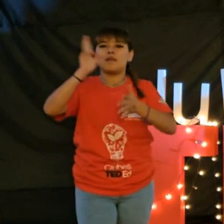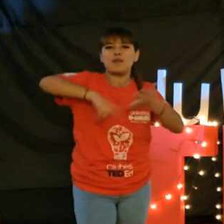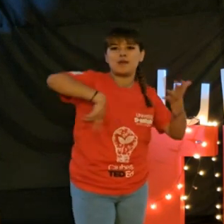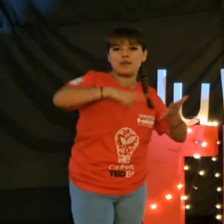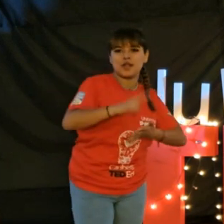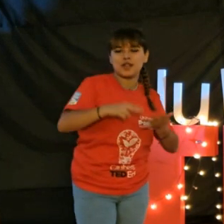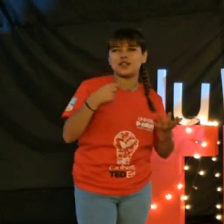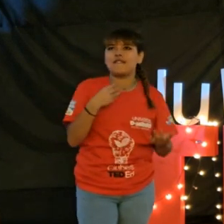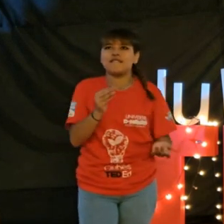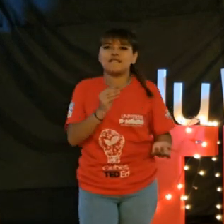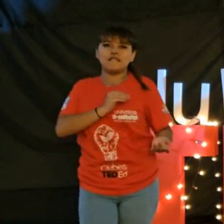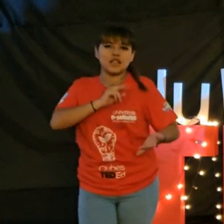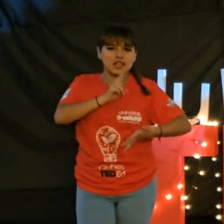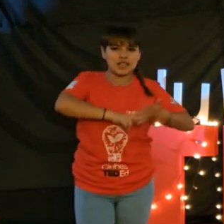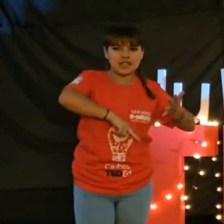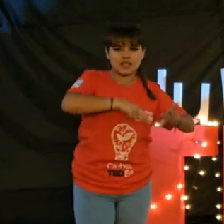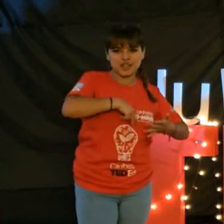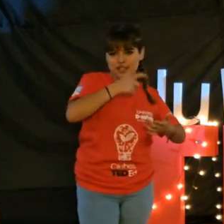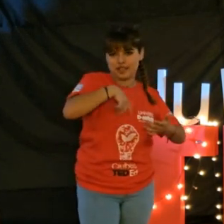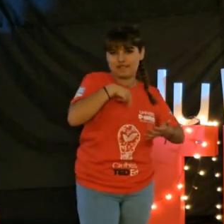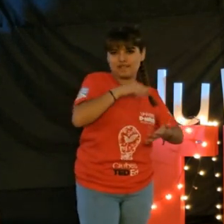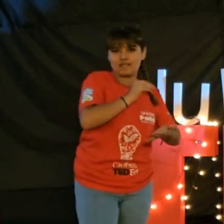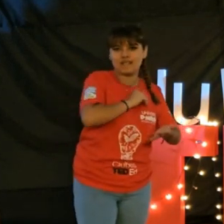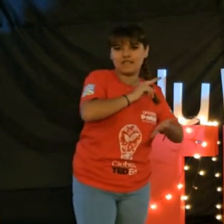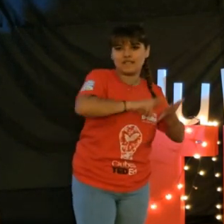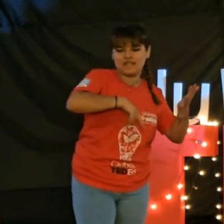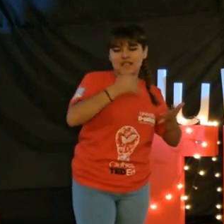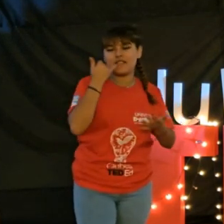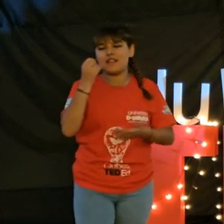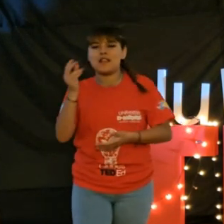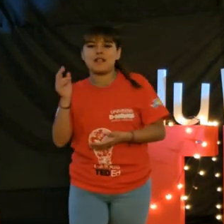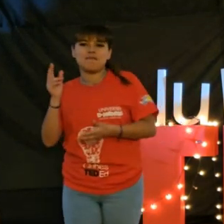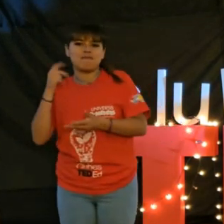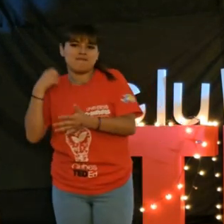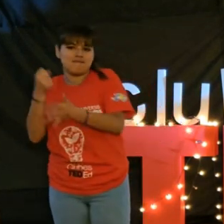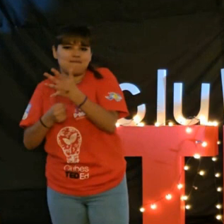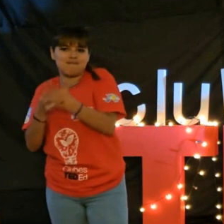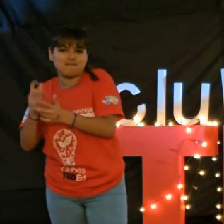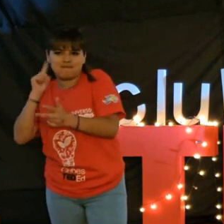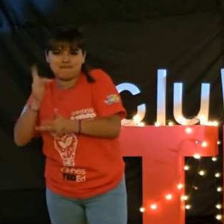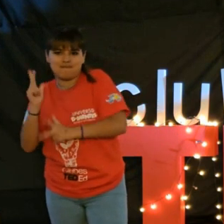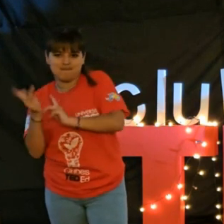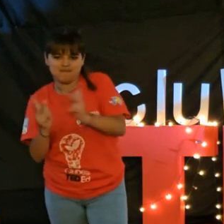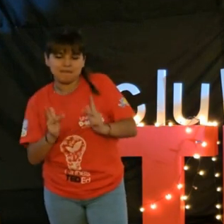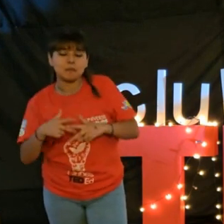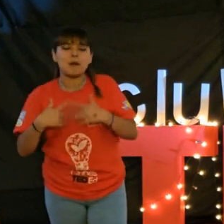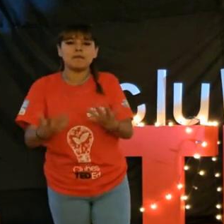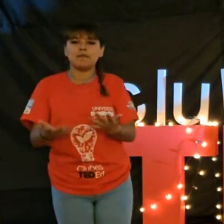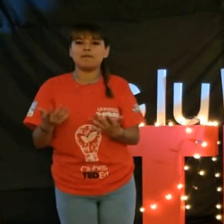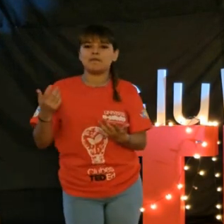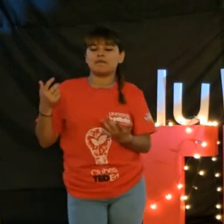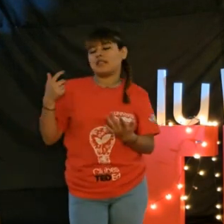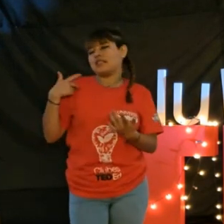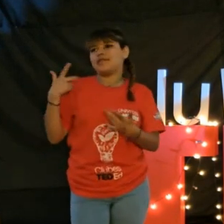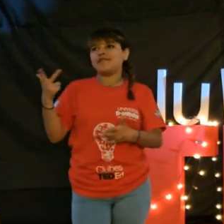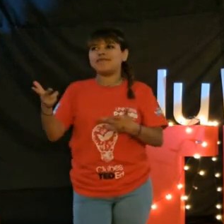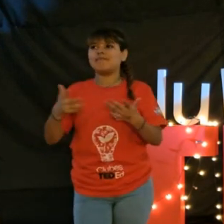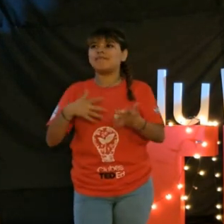por la lengua de señas, por la comunidad. Y también por lo que hizo, ¿sí? Yo sé que es muy importante la lucha sobre